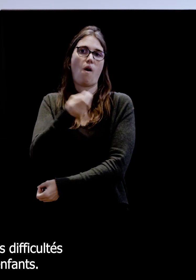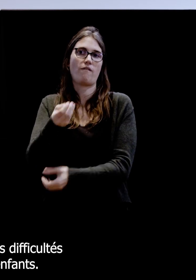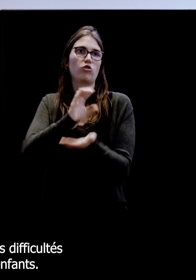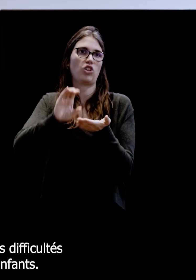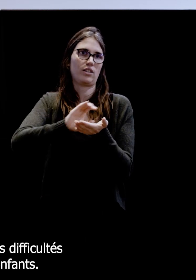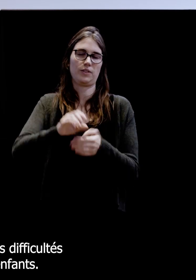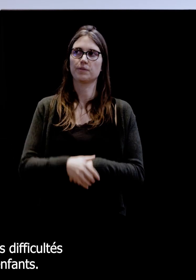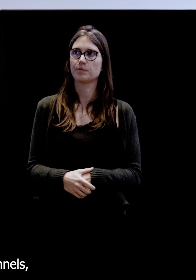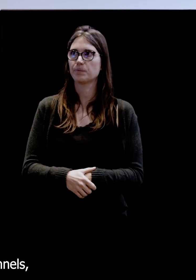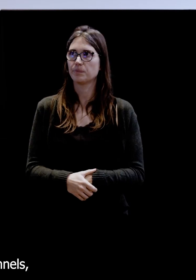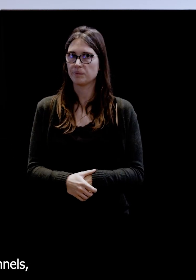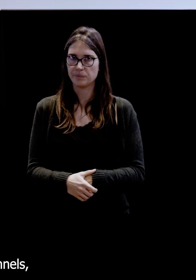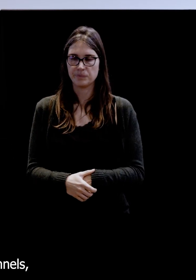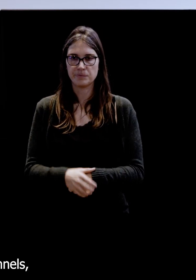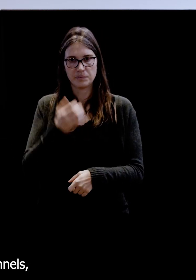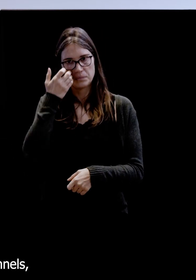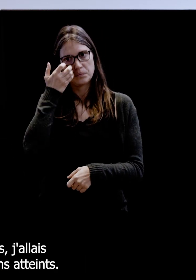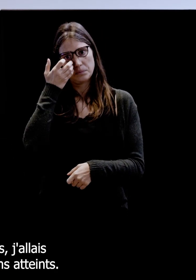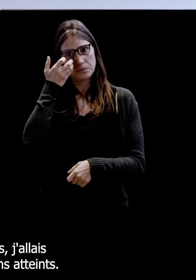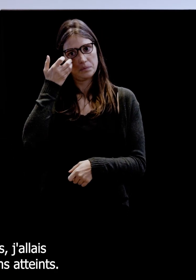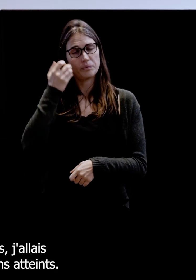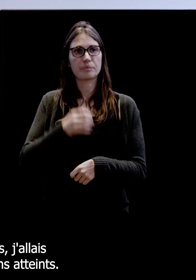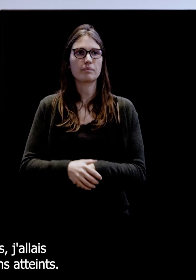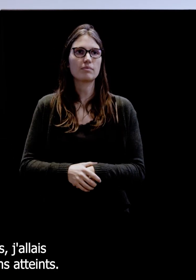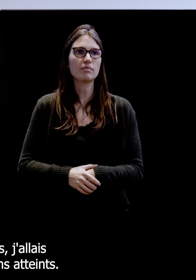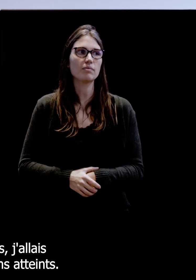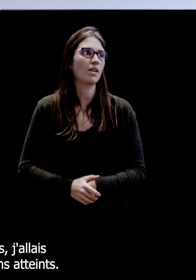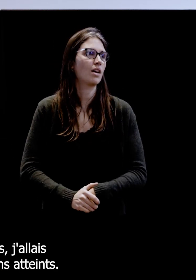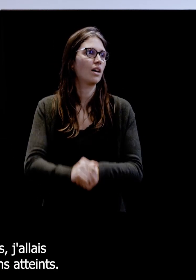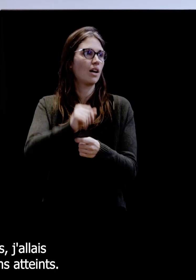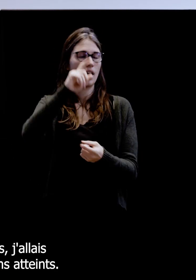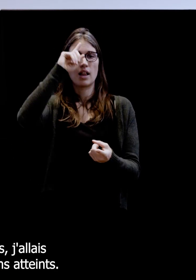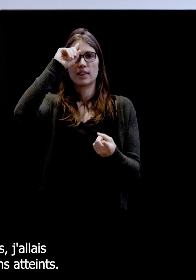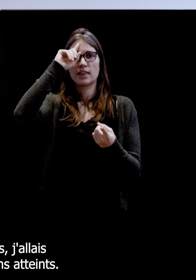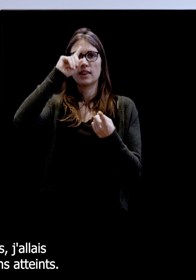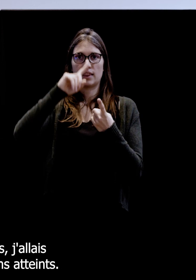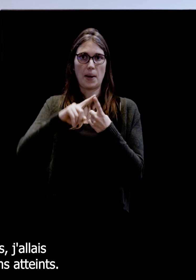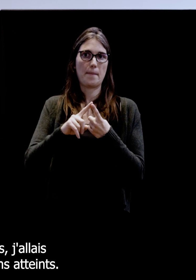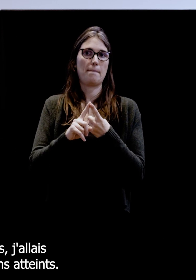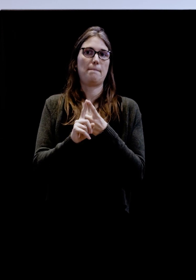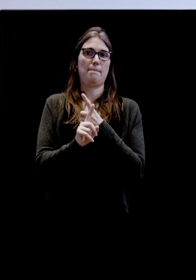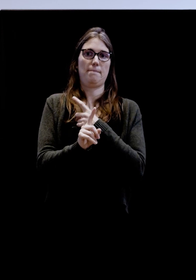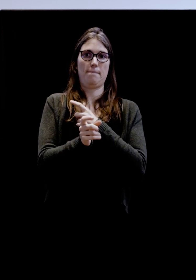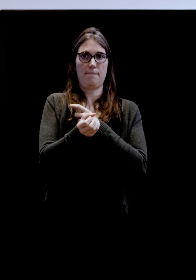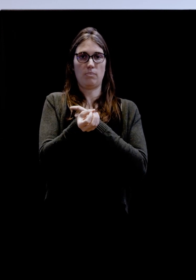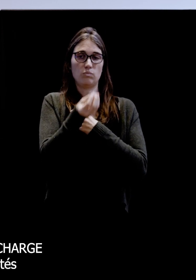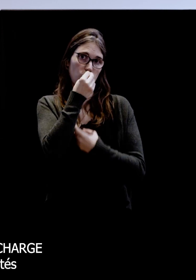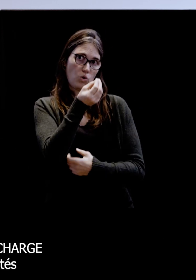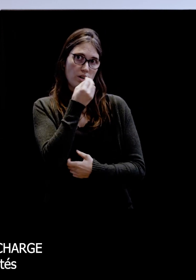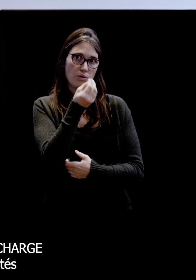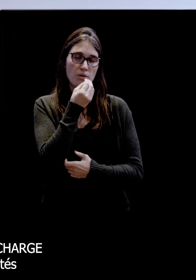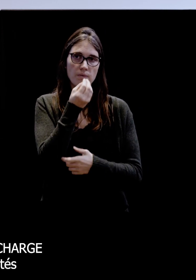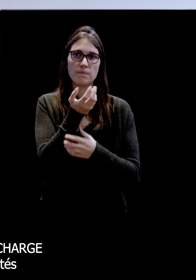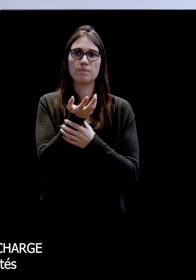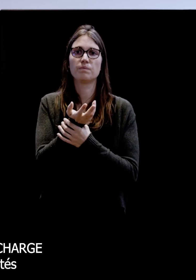enfants. Les facteurs nutritionnels. Alors, les facteurs nutritionnels, j'allais dire, c'est presque les moins atteints. Pourquoi ? Parce que